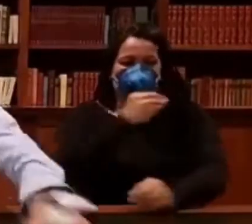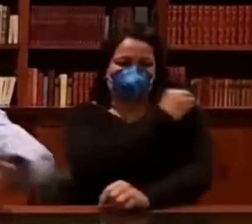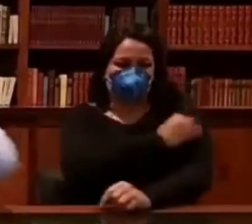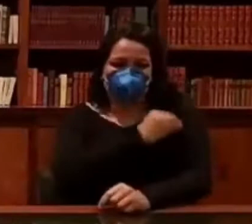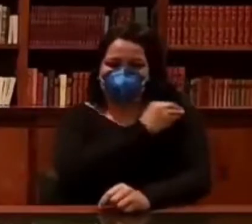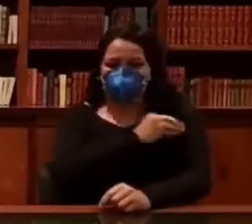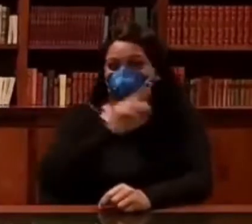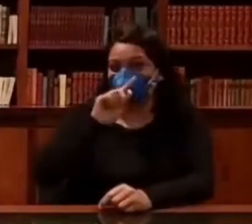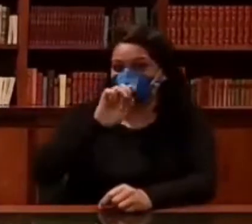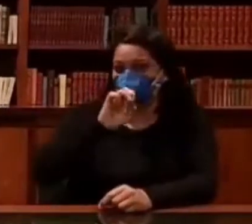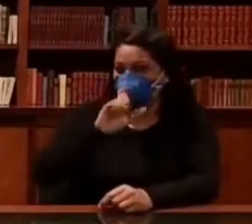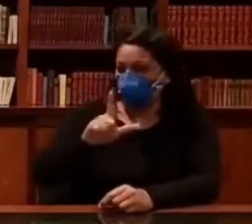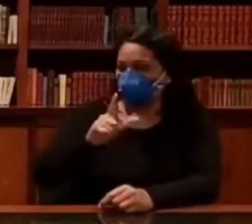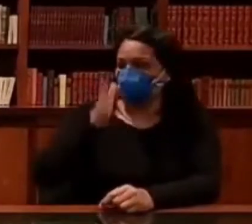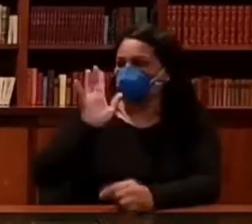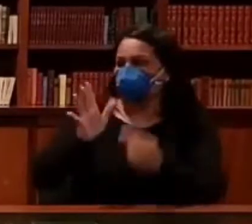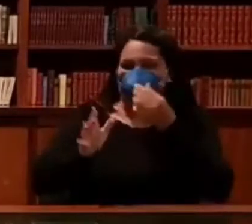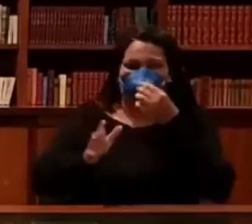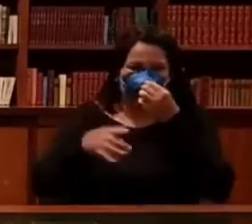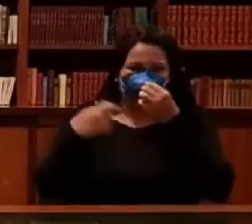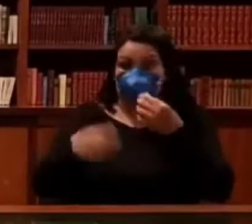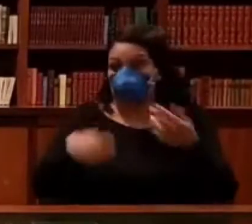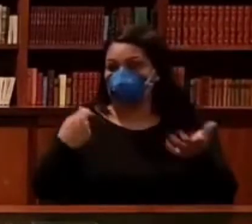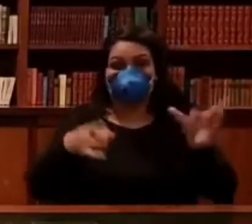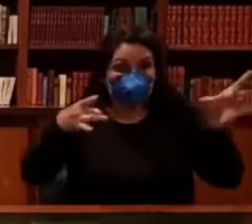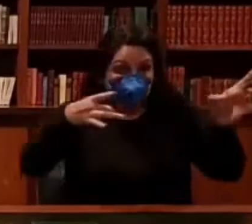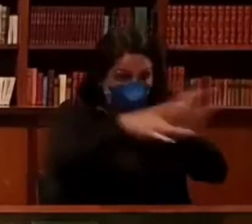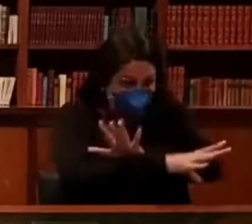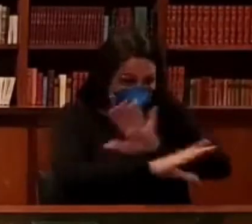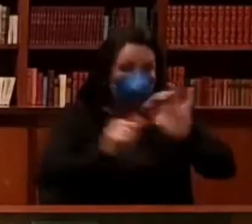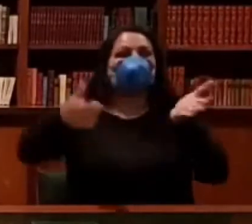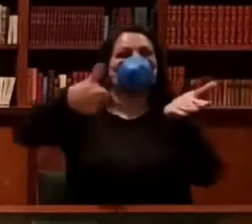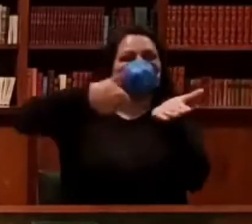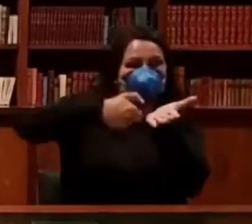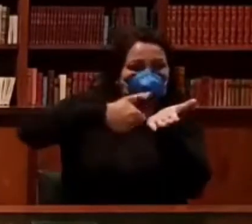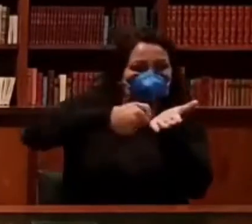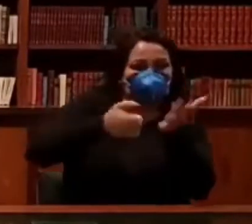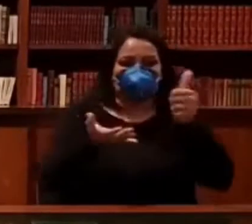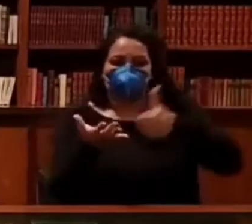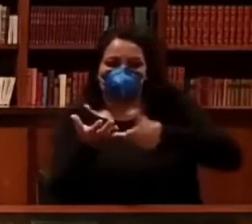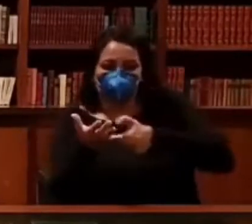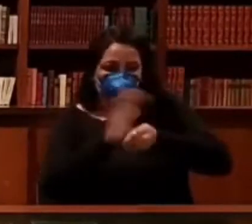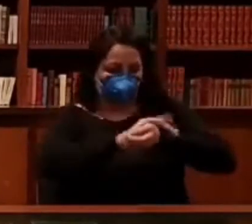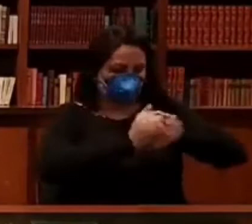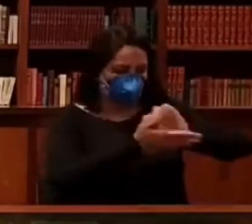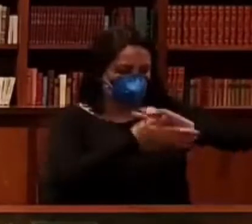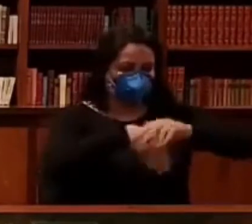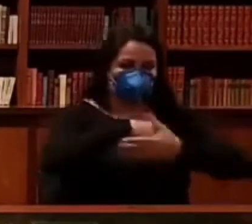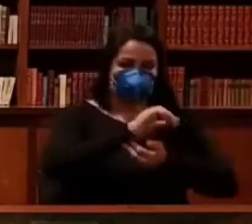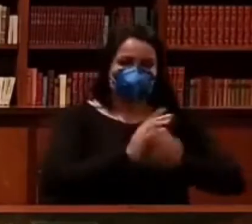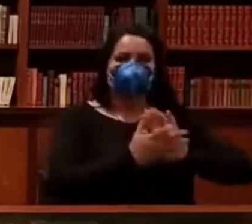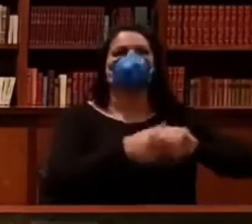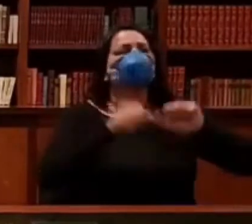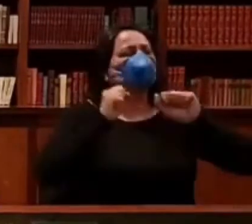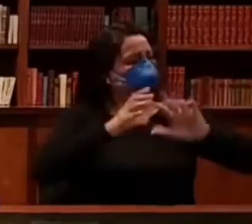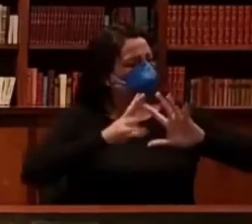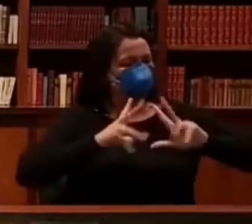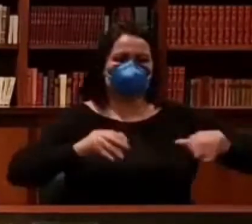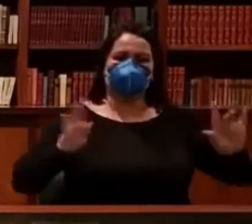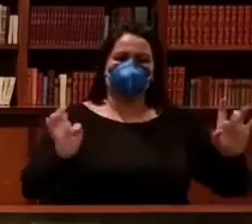presidente aqui, ó. Então, quando acabar o atendimento, o médico vai, passa o álcool gel, ele pode.